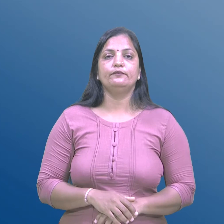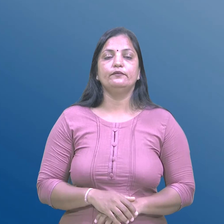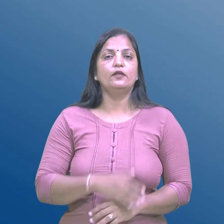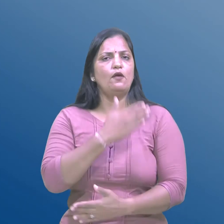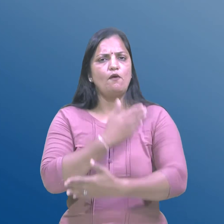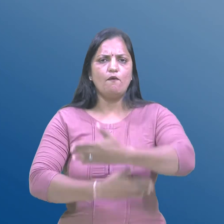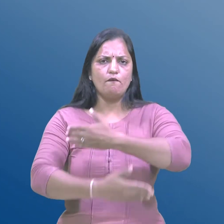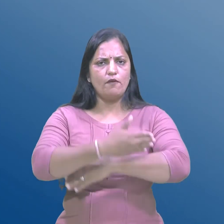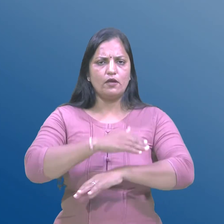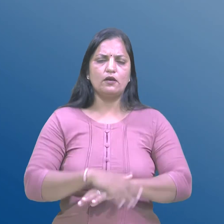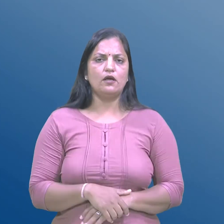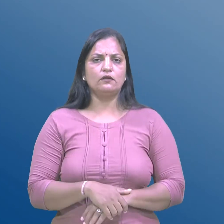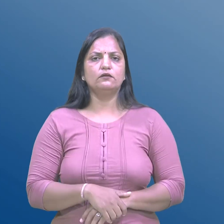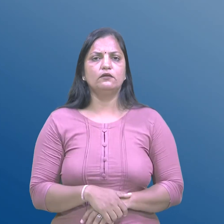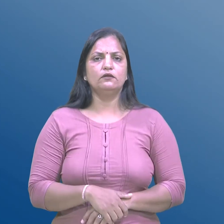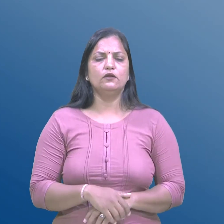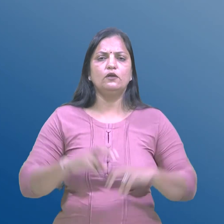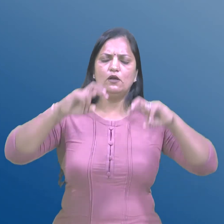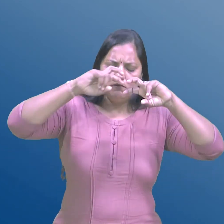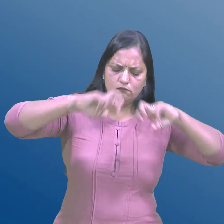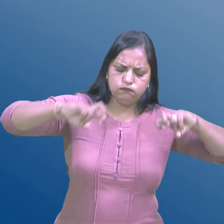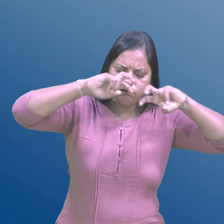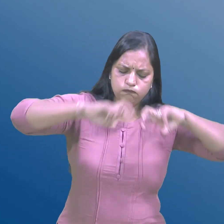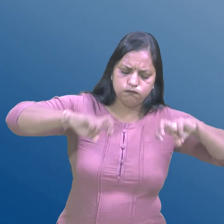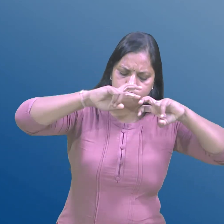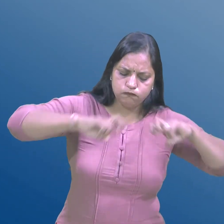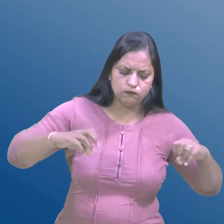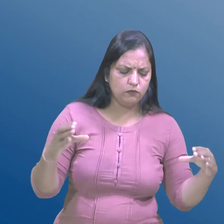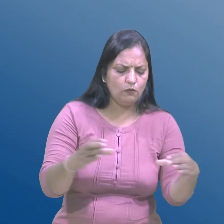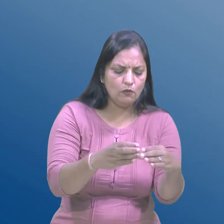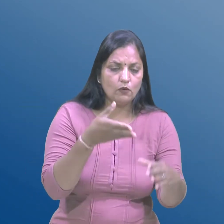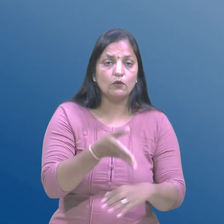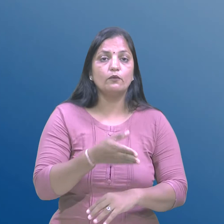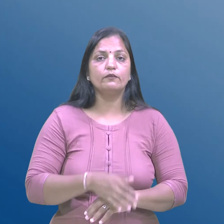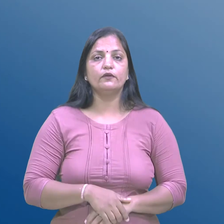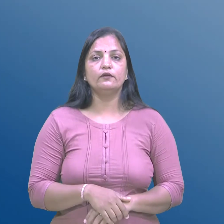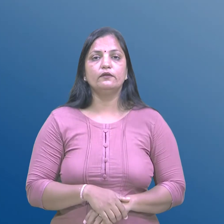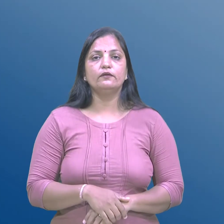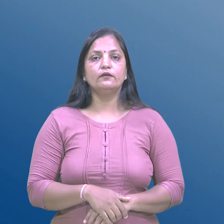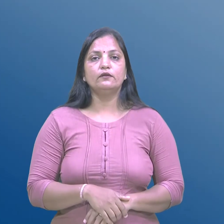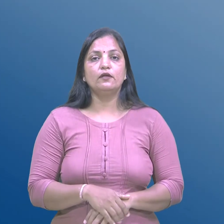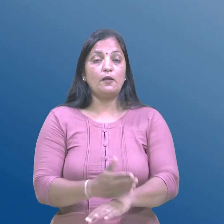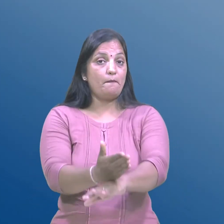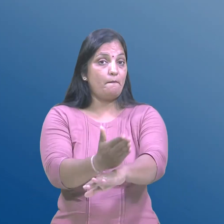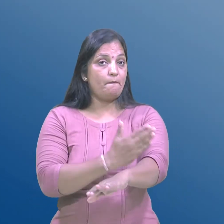વિકલાંગતા પરના સંશોધન માટેની સમિતિની પૂર્વ મંજૂરી લેવામાં આવેલી